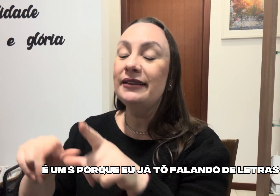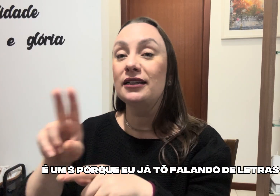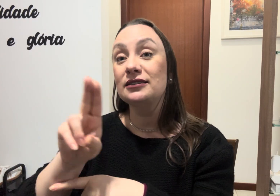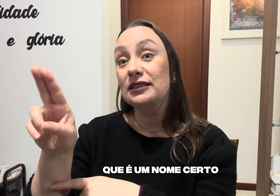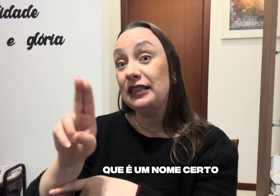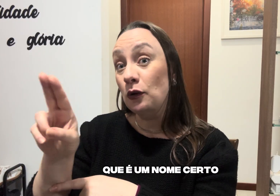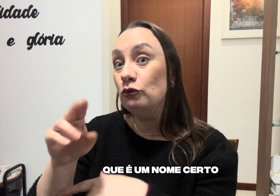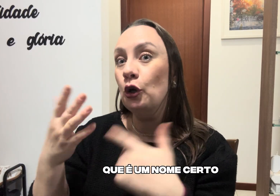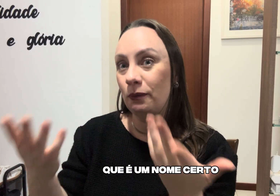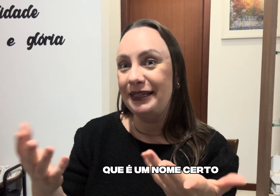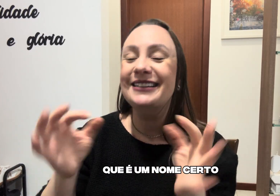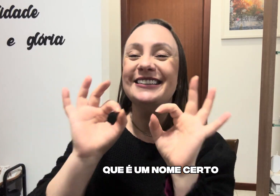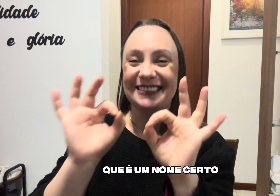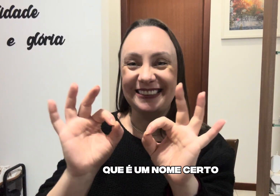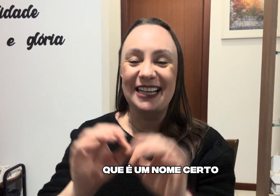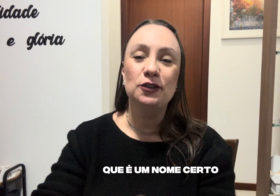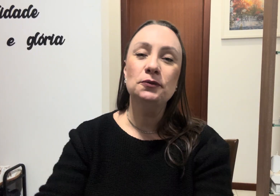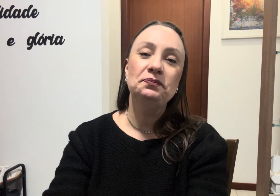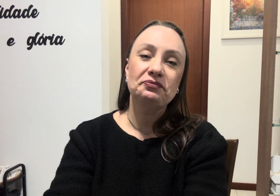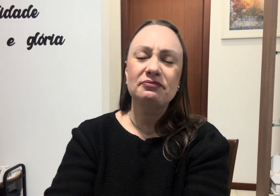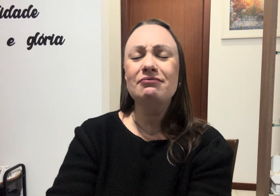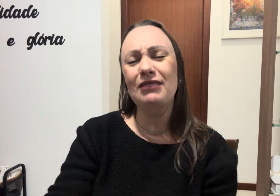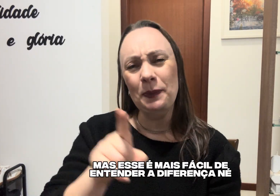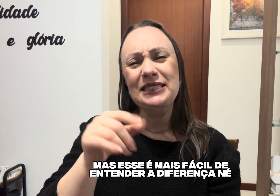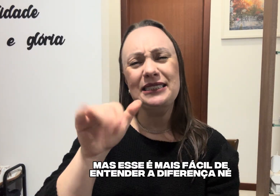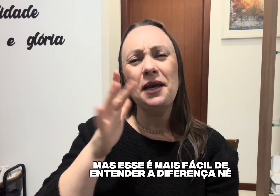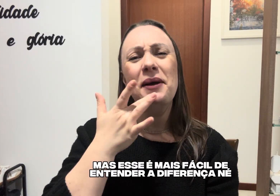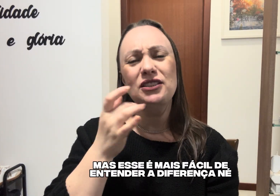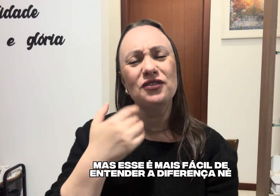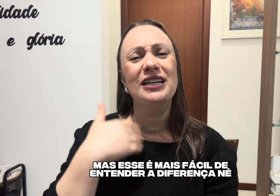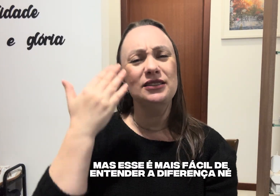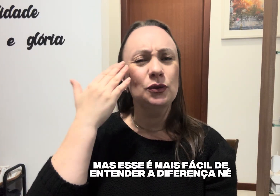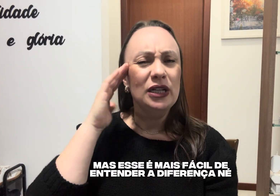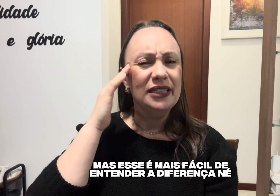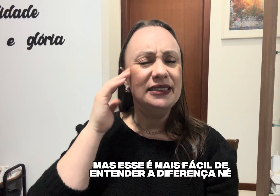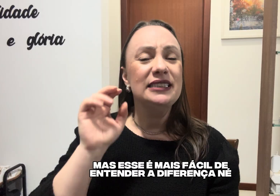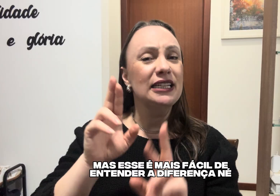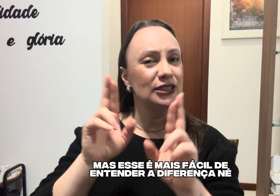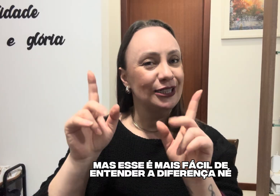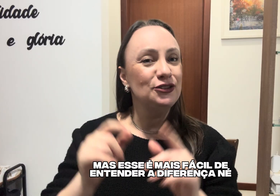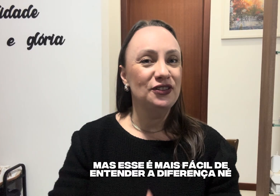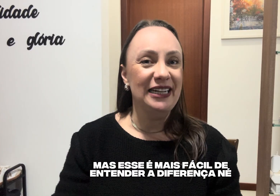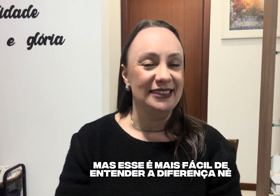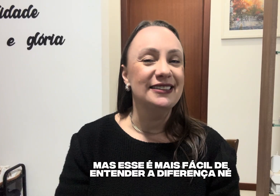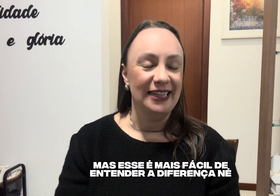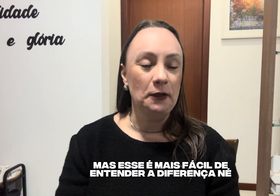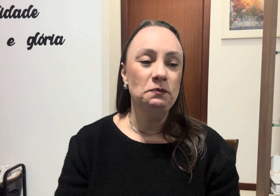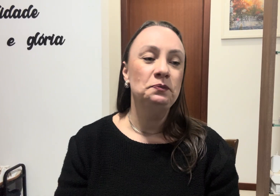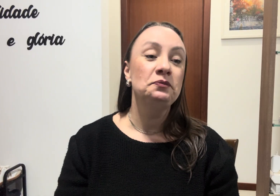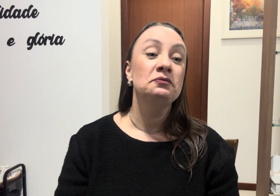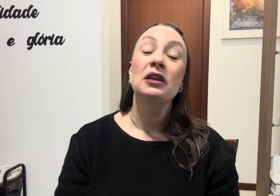letras, que é um nome, certo? Mas esse é mais fácil de entender a diferença, né?